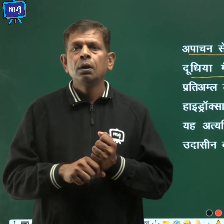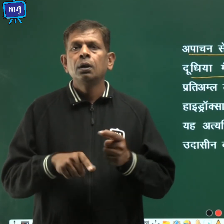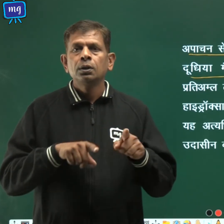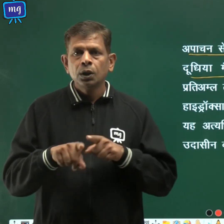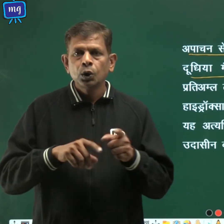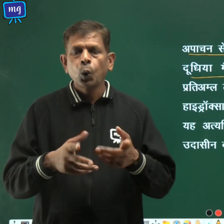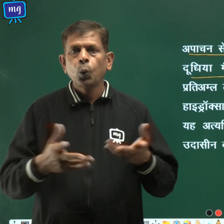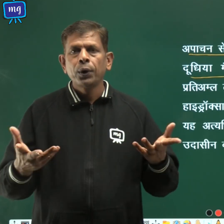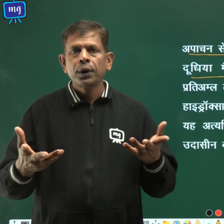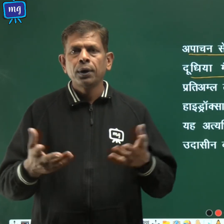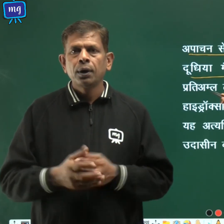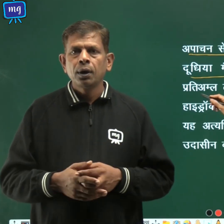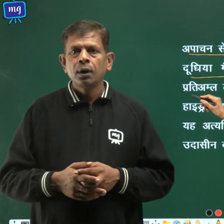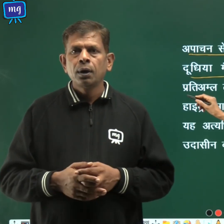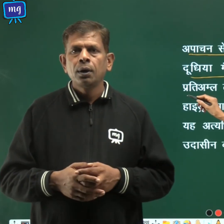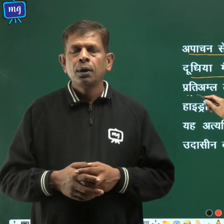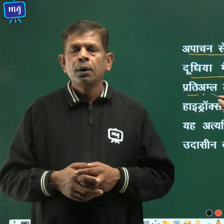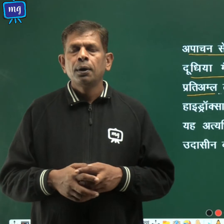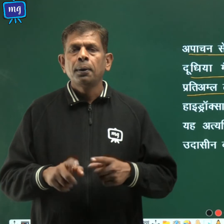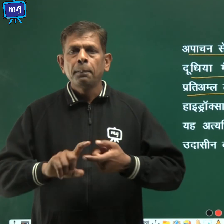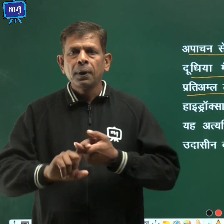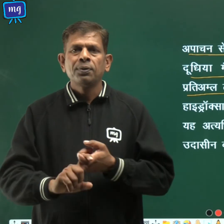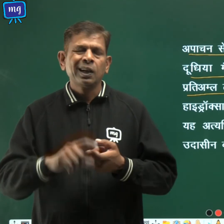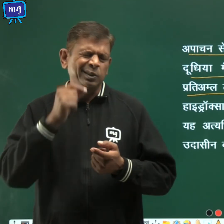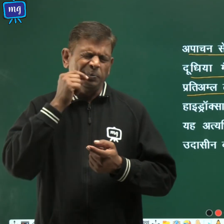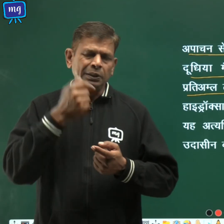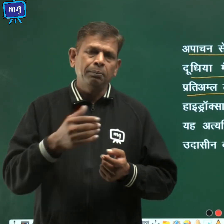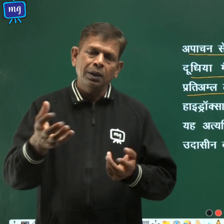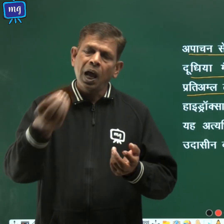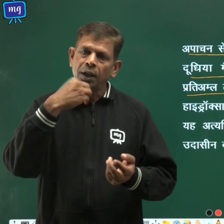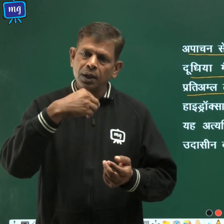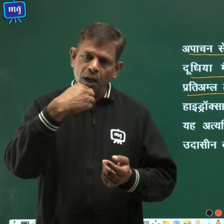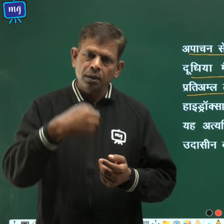जैसा कोई प्रति अम्ल लेते हैं